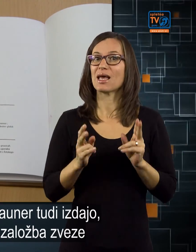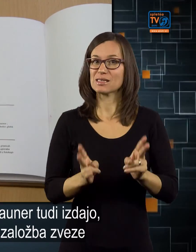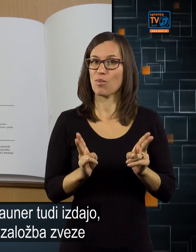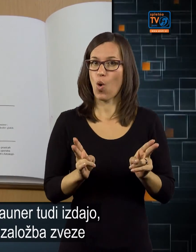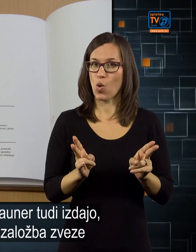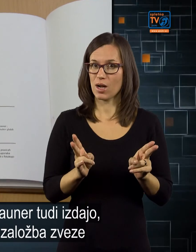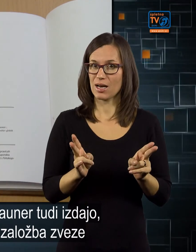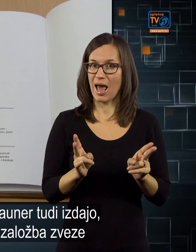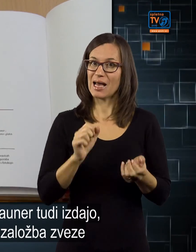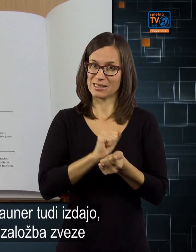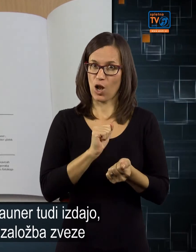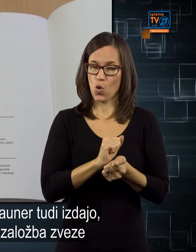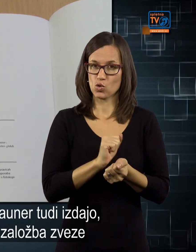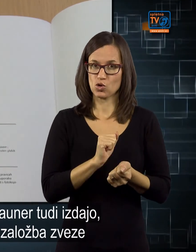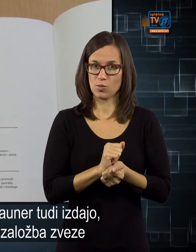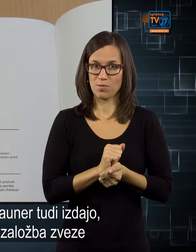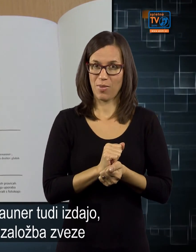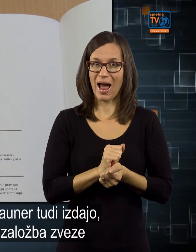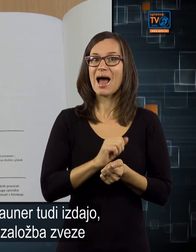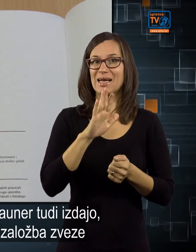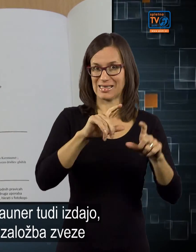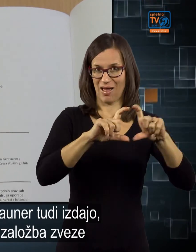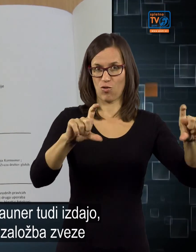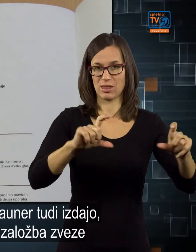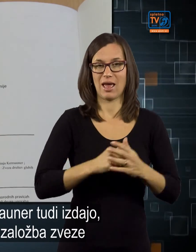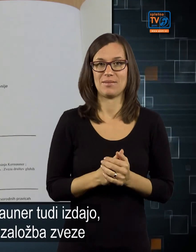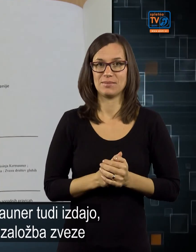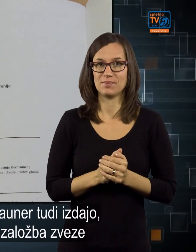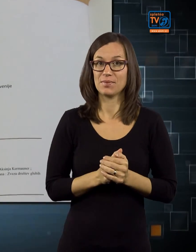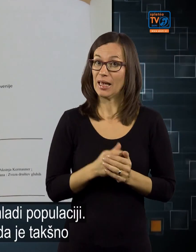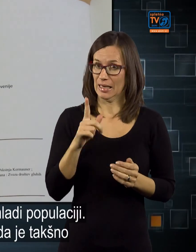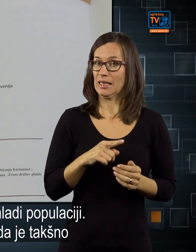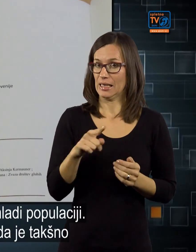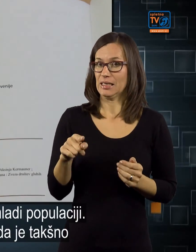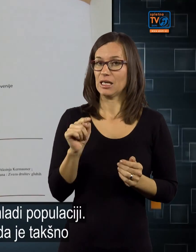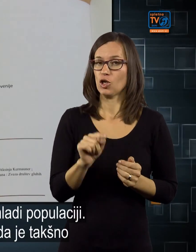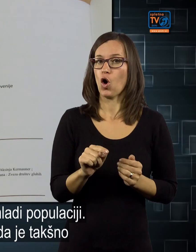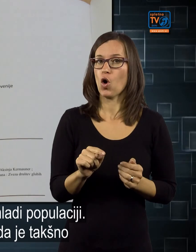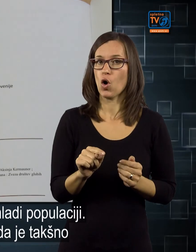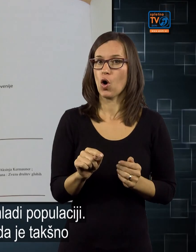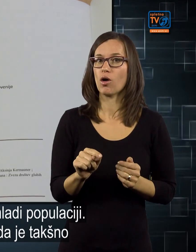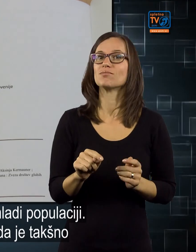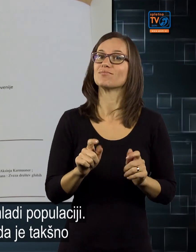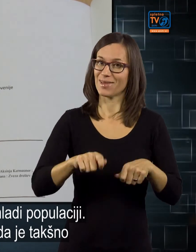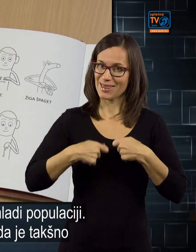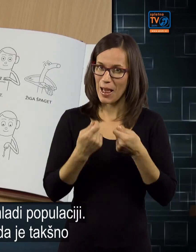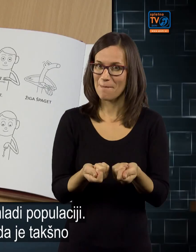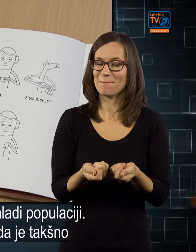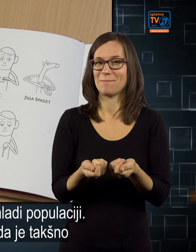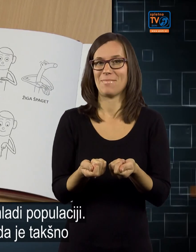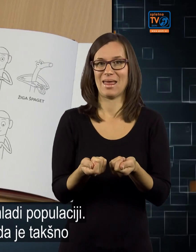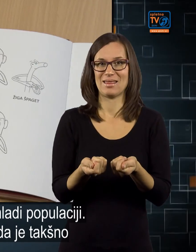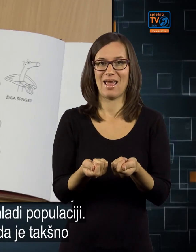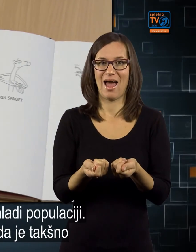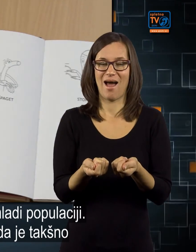je zmogla založba zavoda in jo namenja